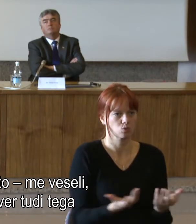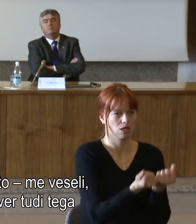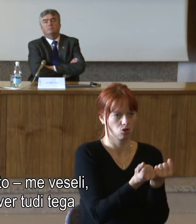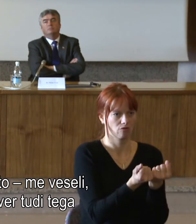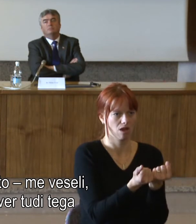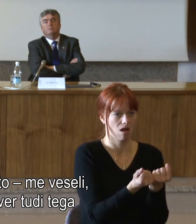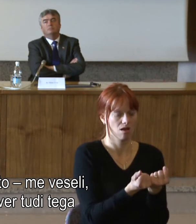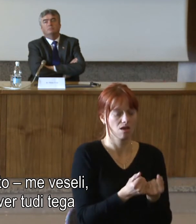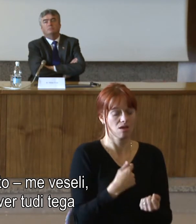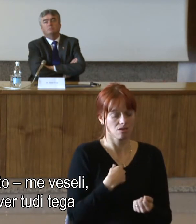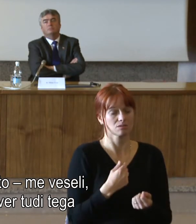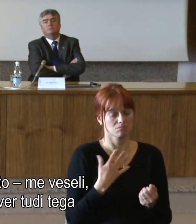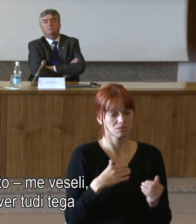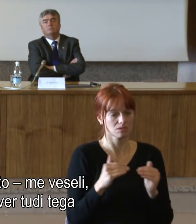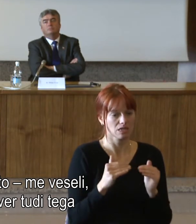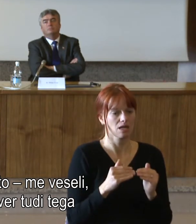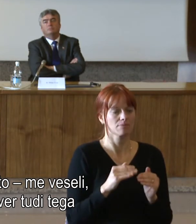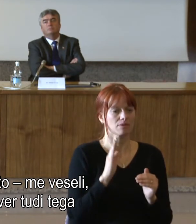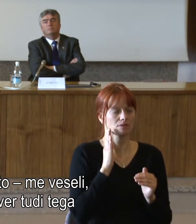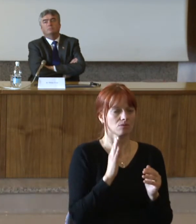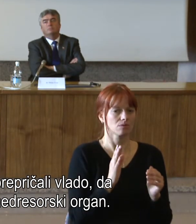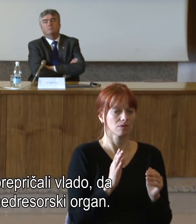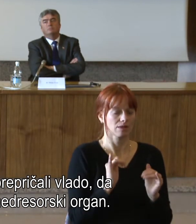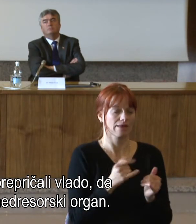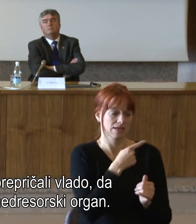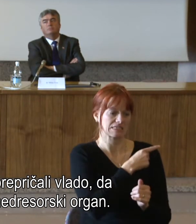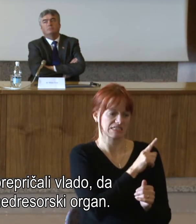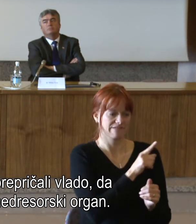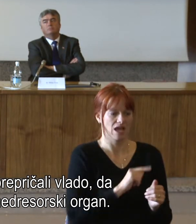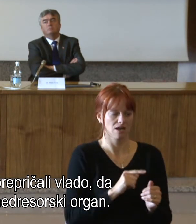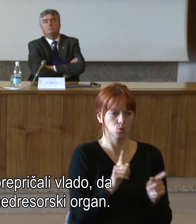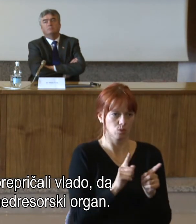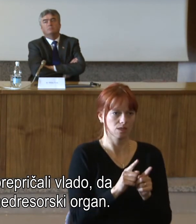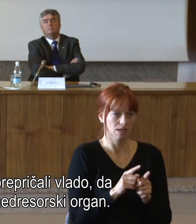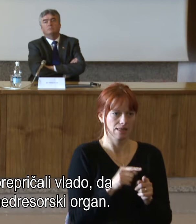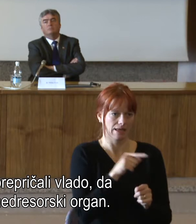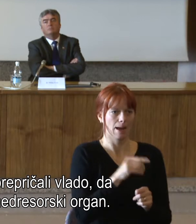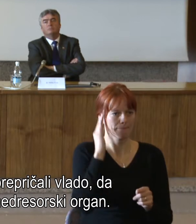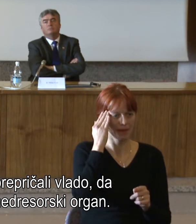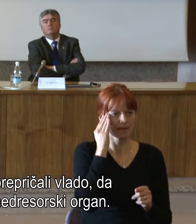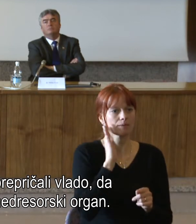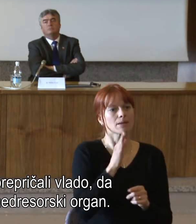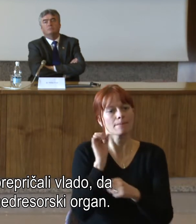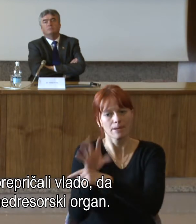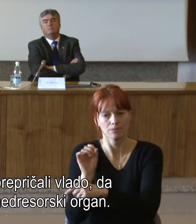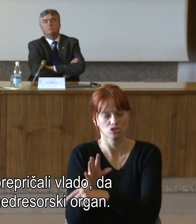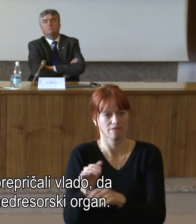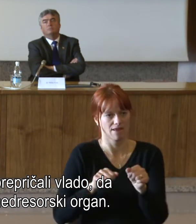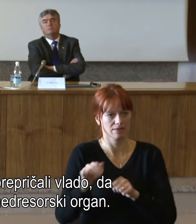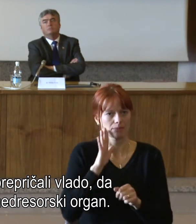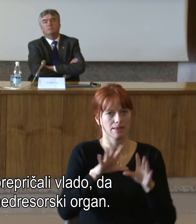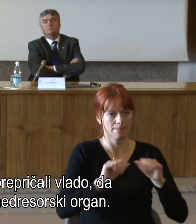Jaz bi bil za to, da se vendarle me veseli, da je dr. Zver tudi tega mnenja, da bi prepričali vlado, da bi napravila